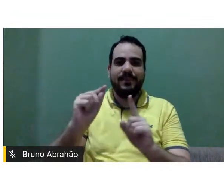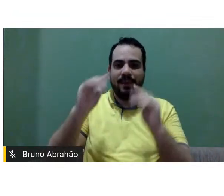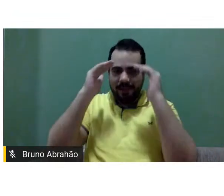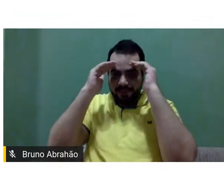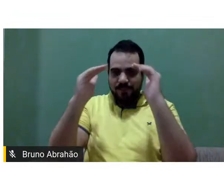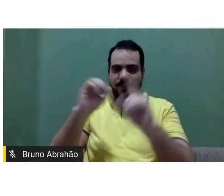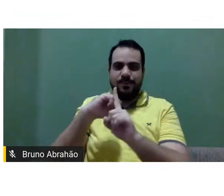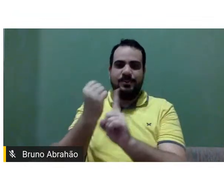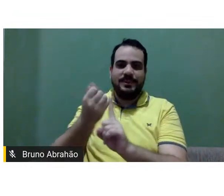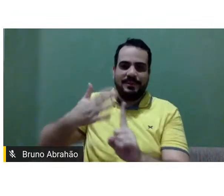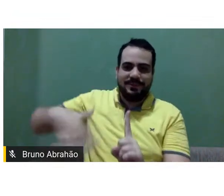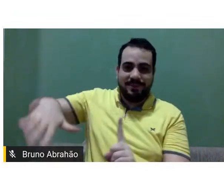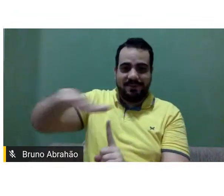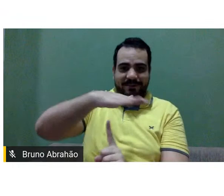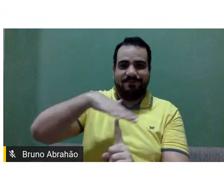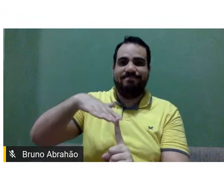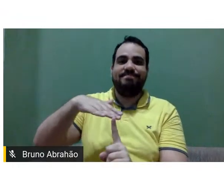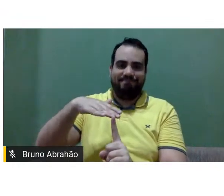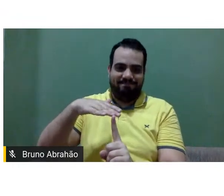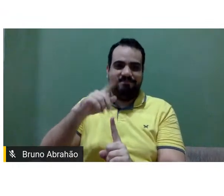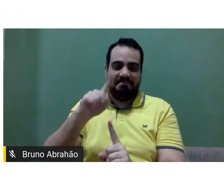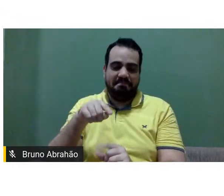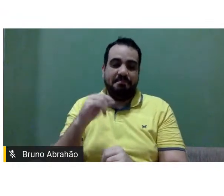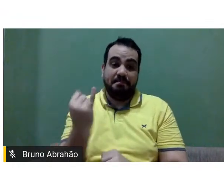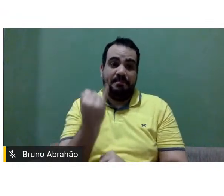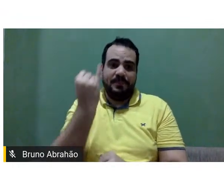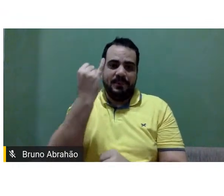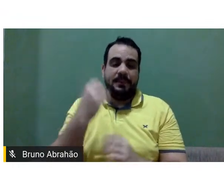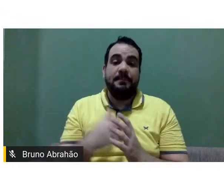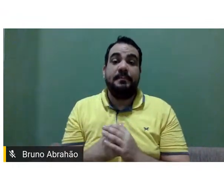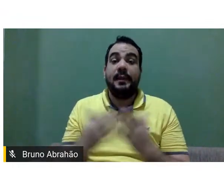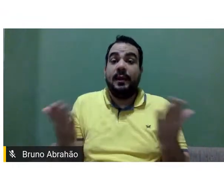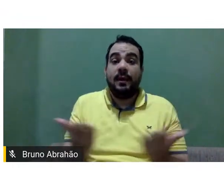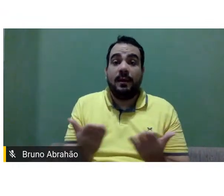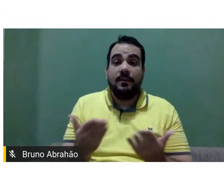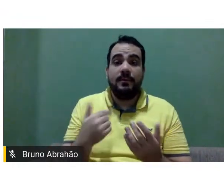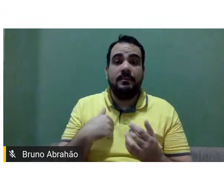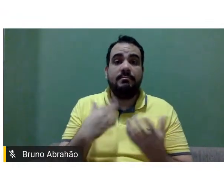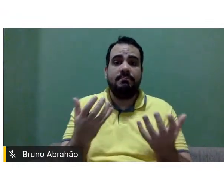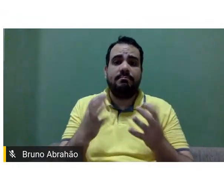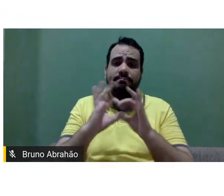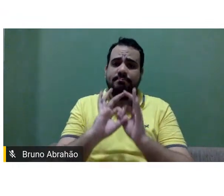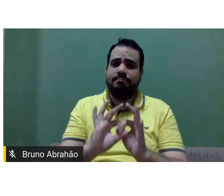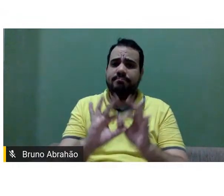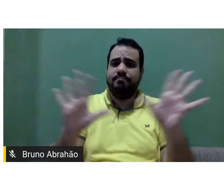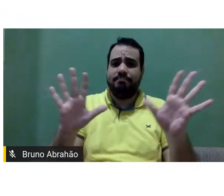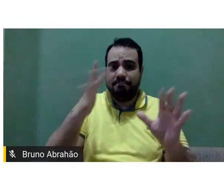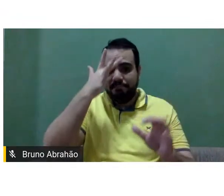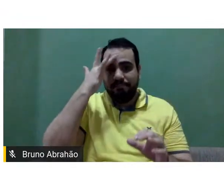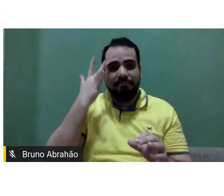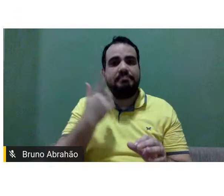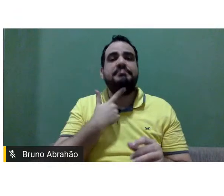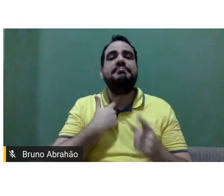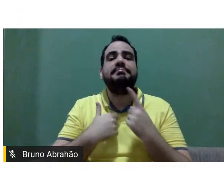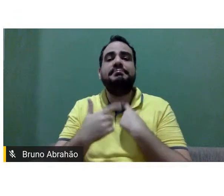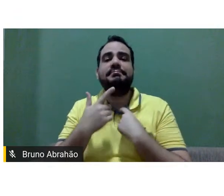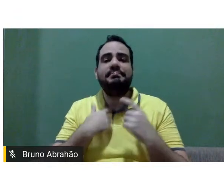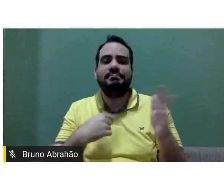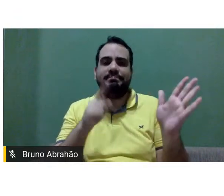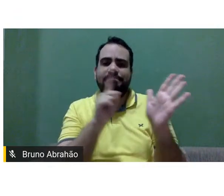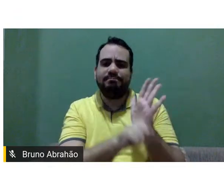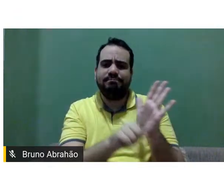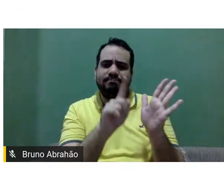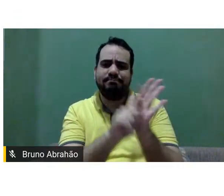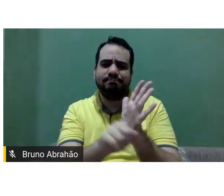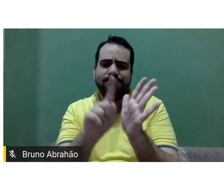encontro na arte as perspectivas voltadas é a peça as comunidades de militares